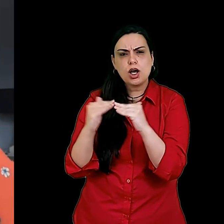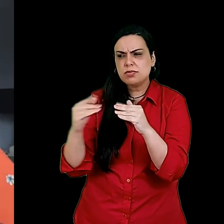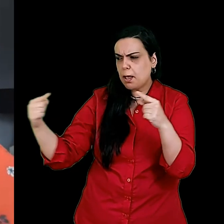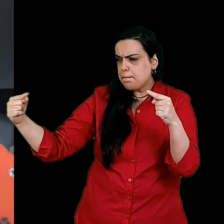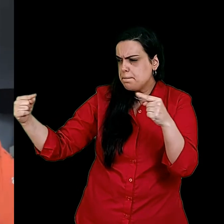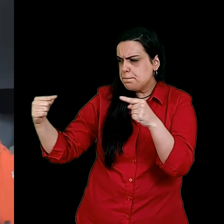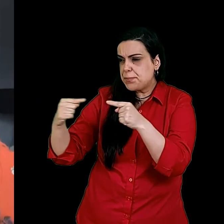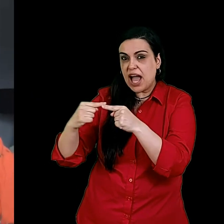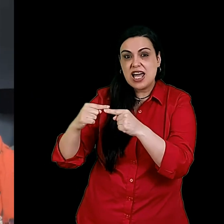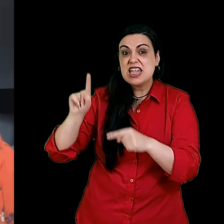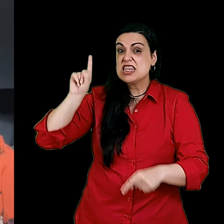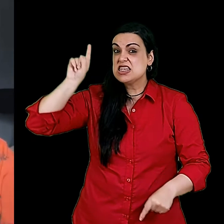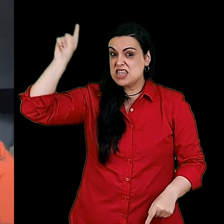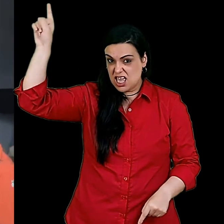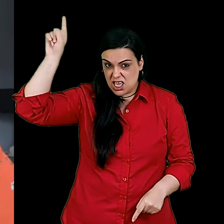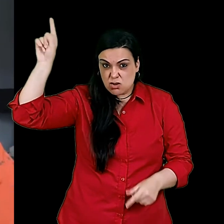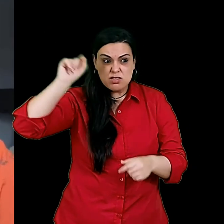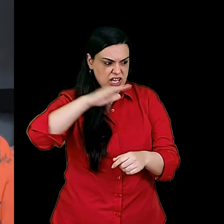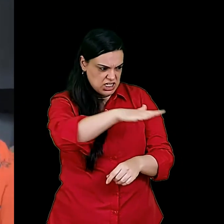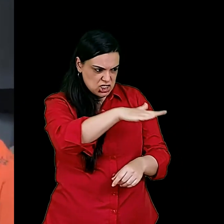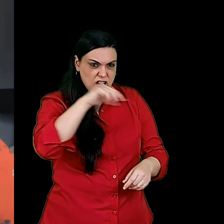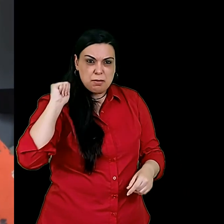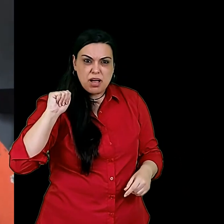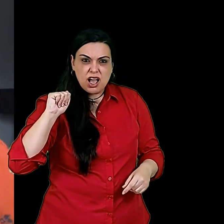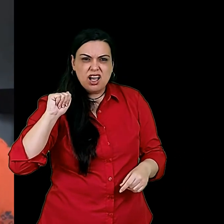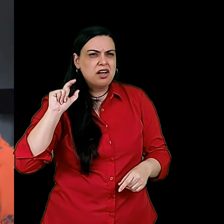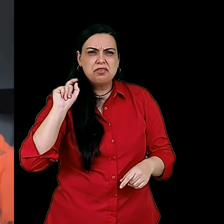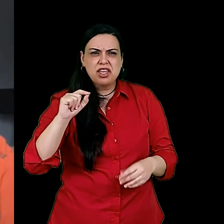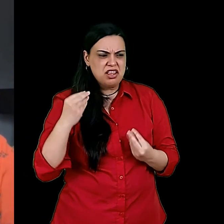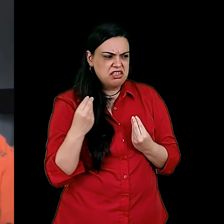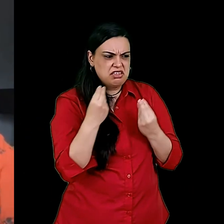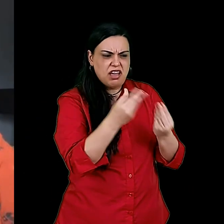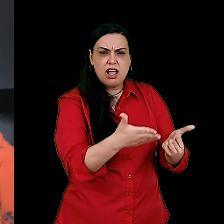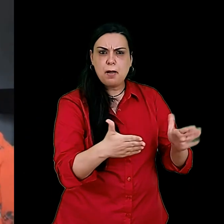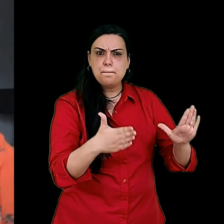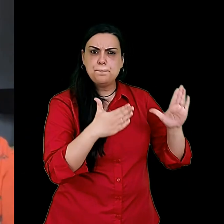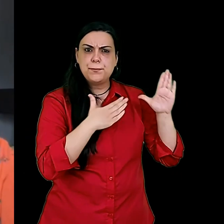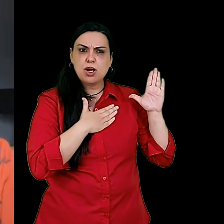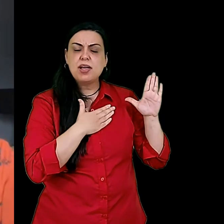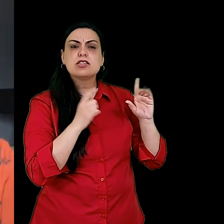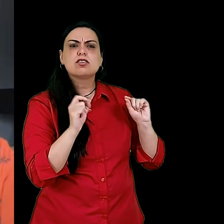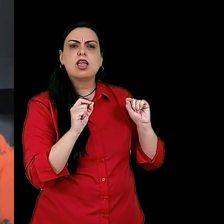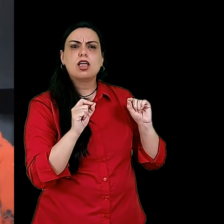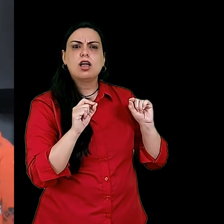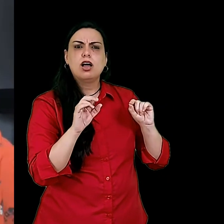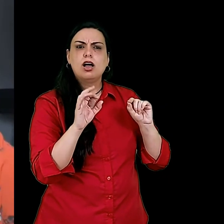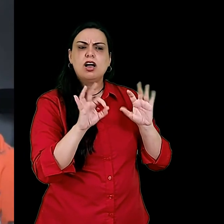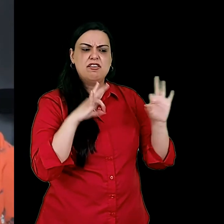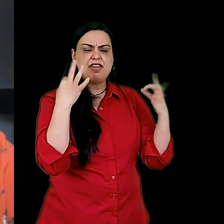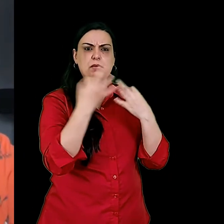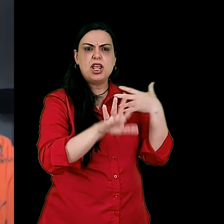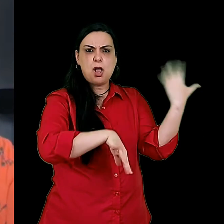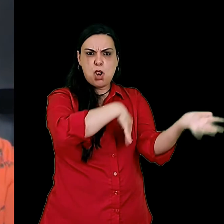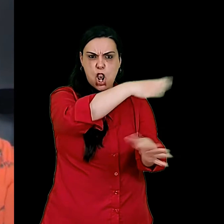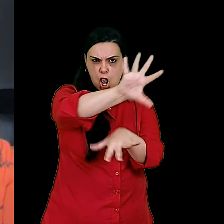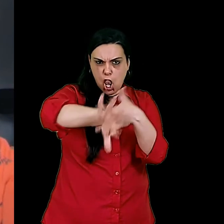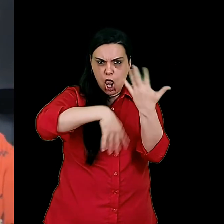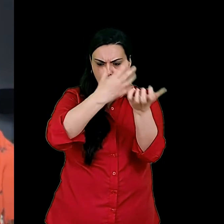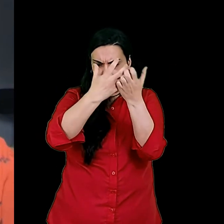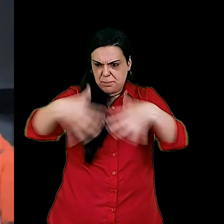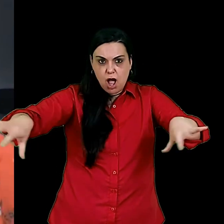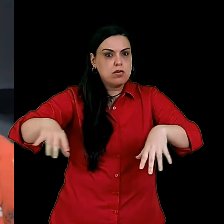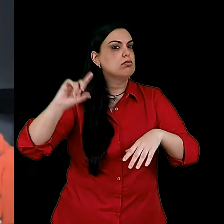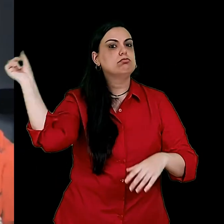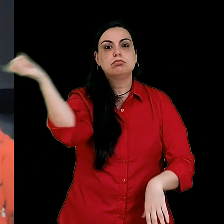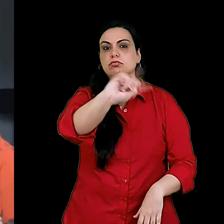significa? Concordância. Deus não vai te fazer um chamado e te entregar uma promessa que